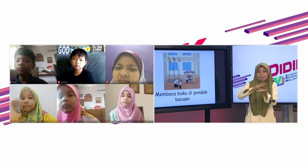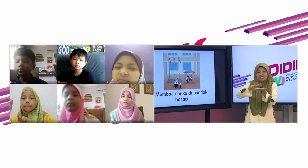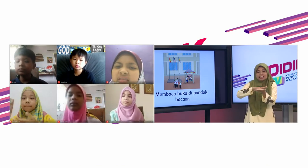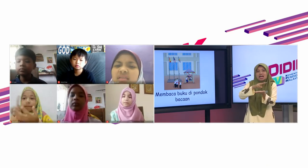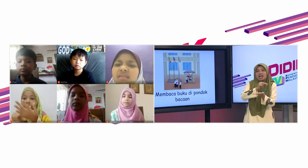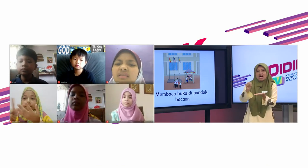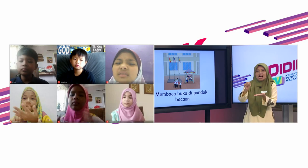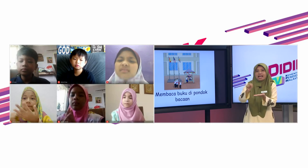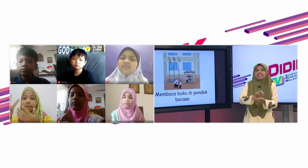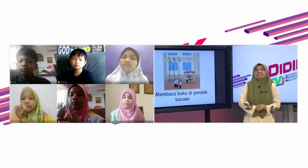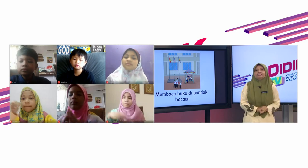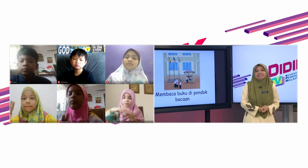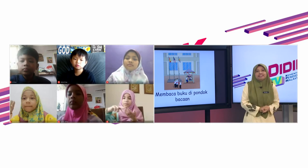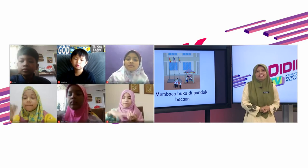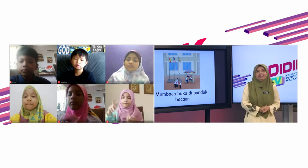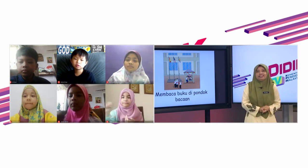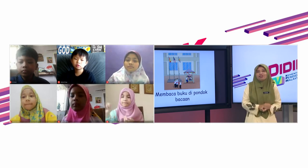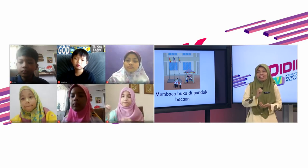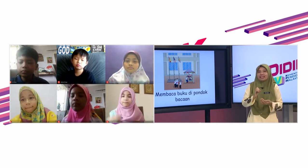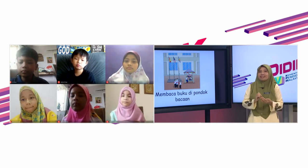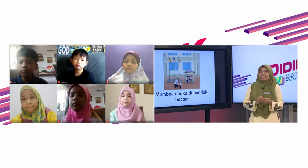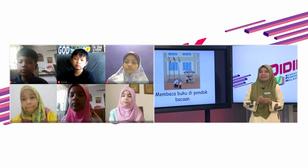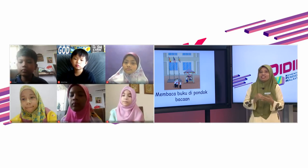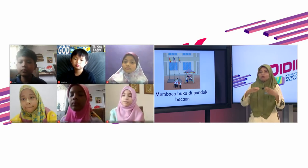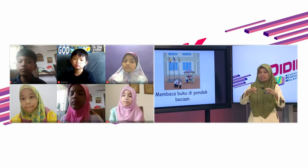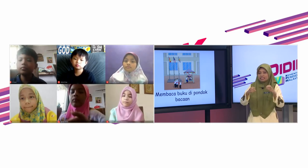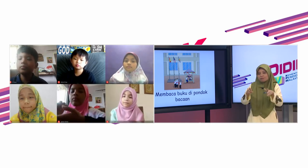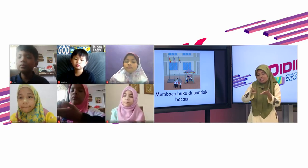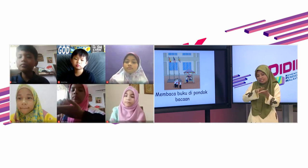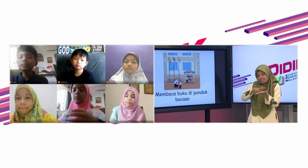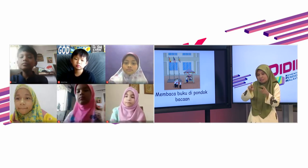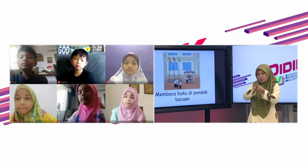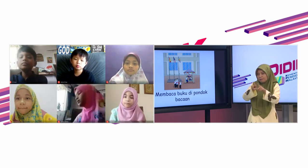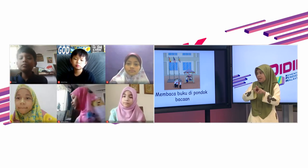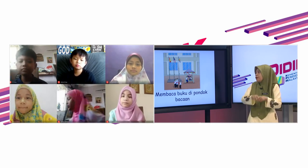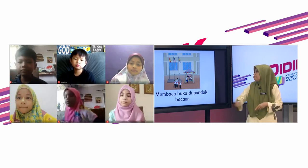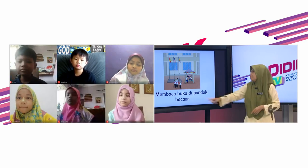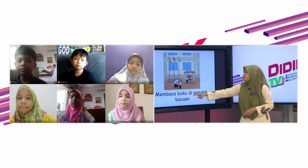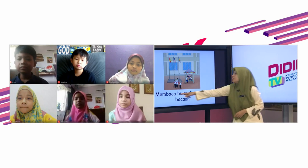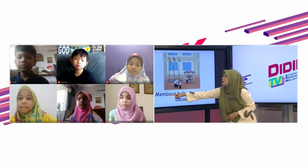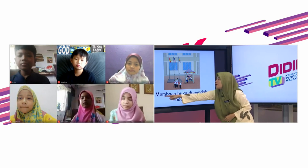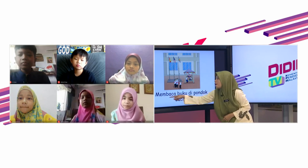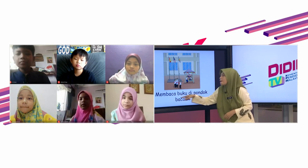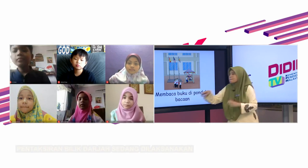Ah, baca. An. Ah, okey. Ah, cuba kita baca sama-sama ya.